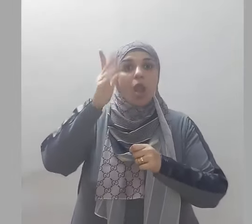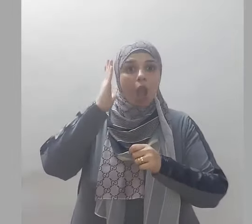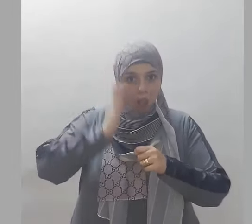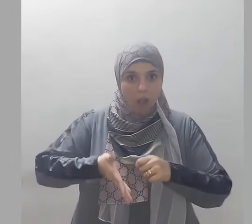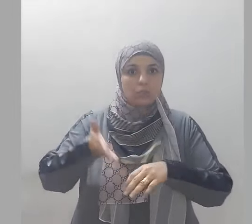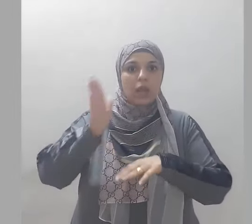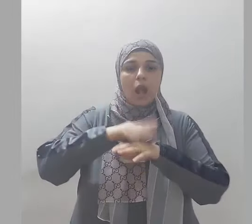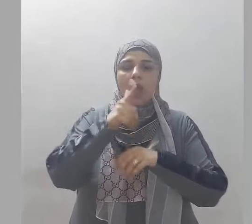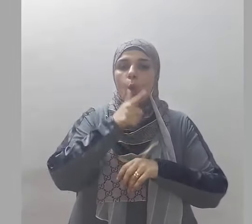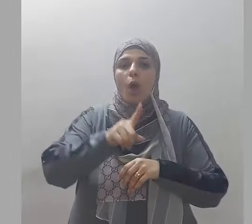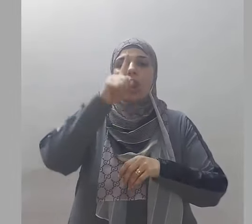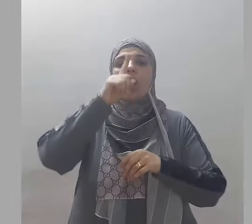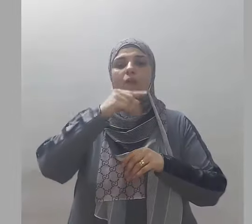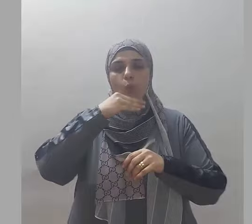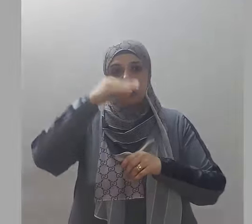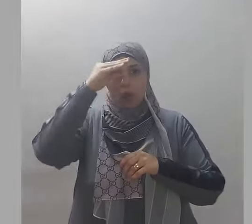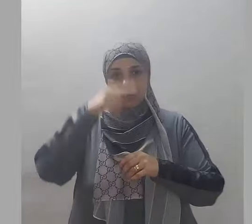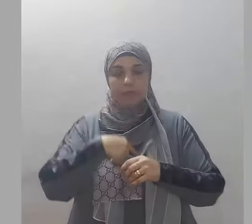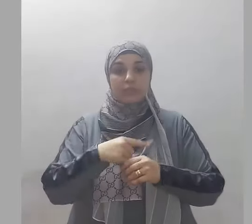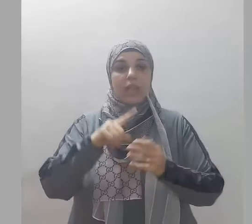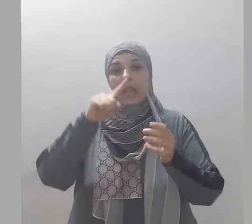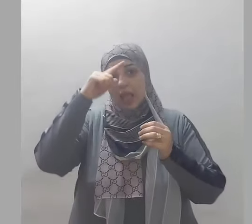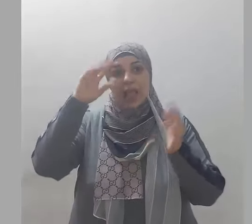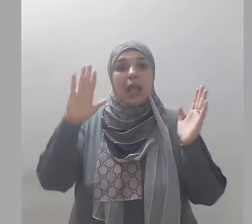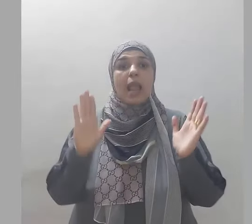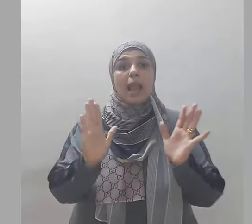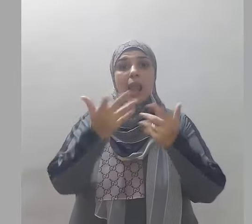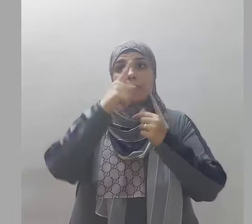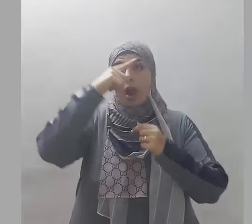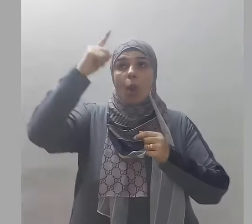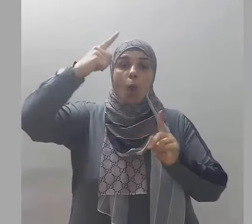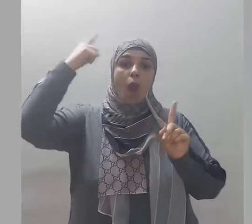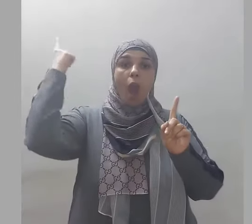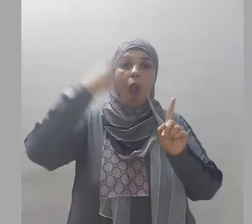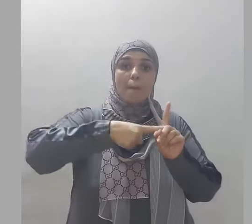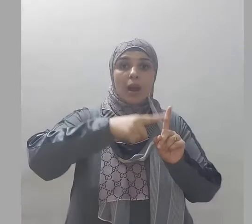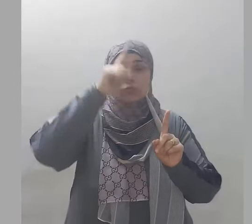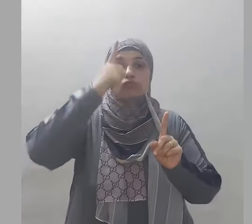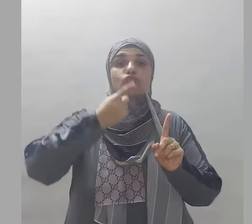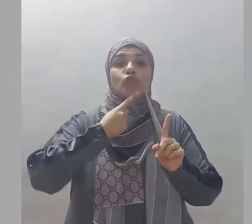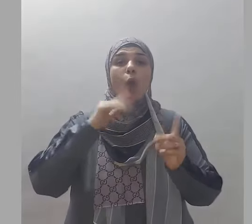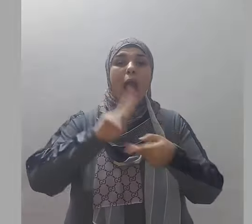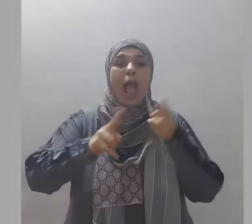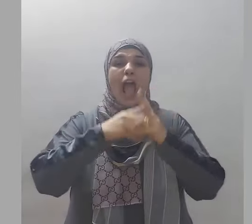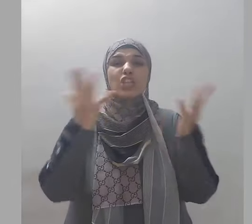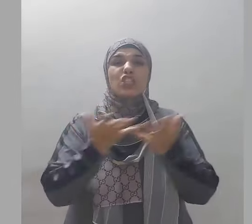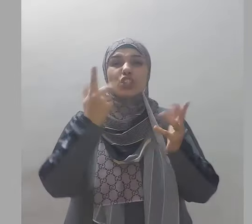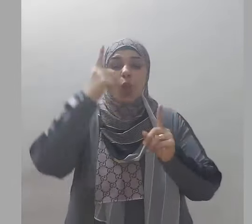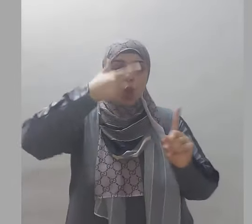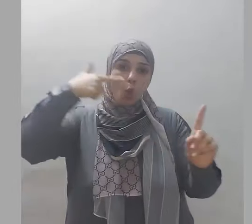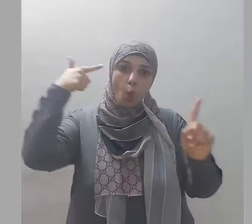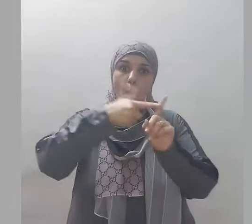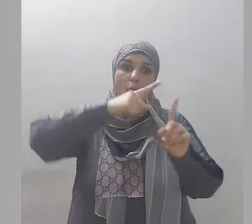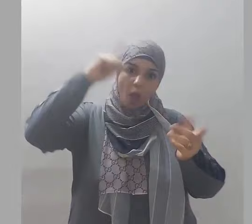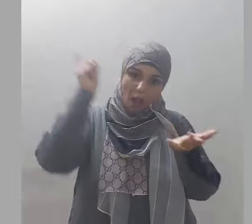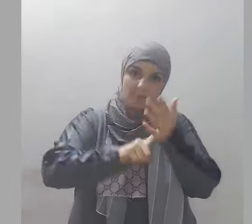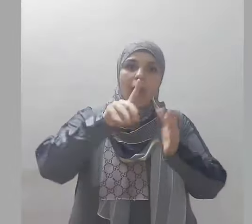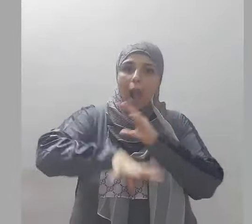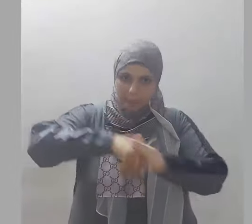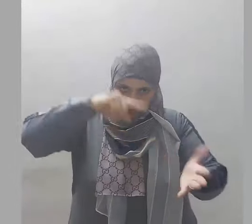يقول سبحانه: إنما أمره إذا أراد شيئا أن يقول له كن فيكون.